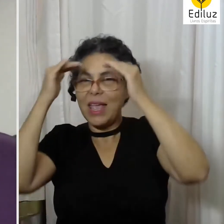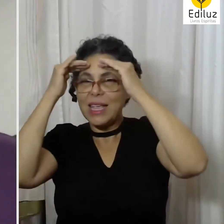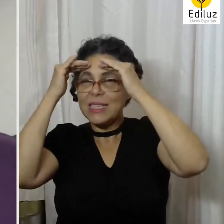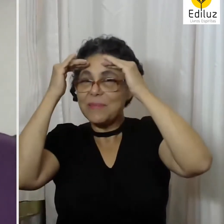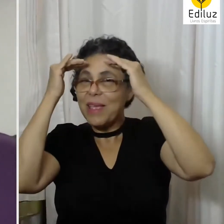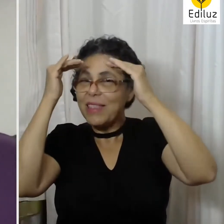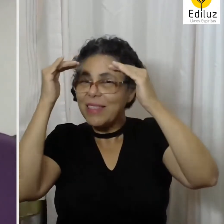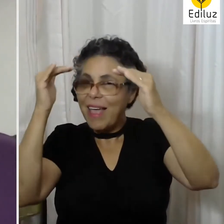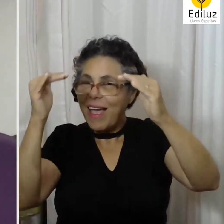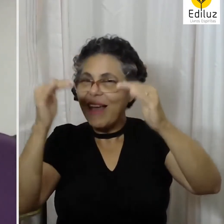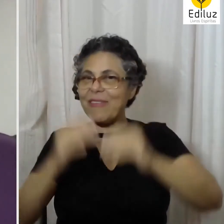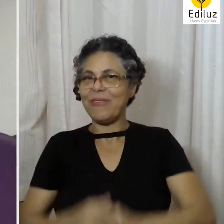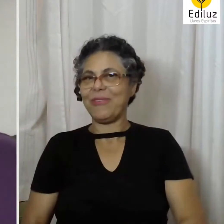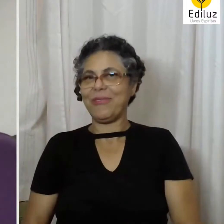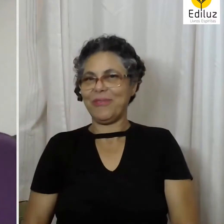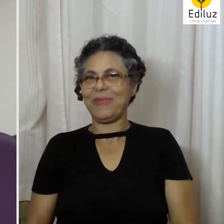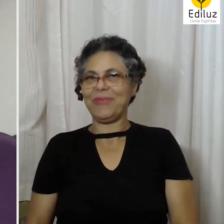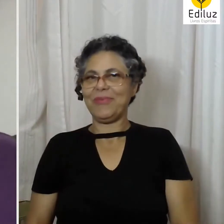respeitavelmente,